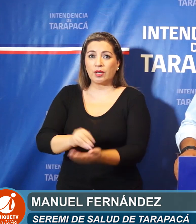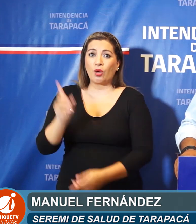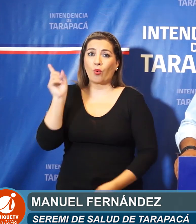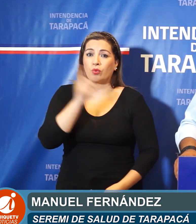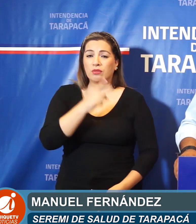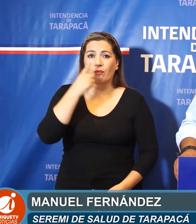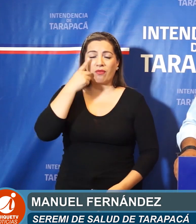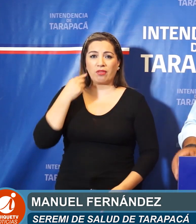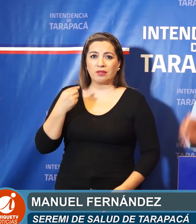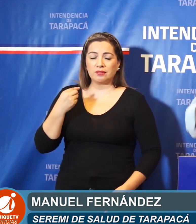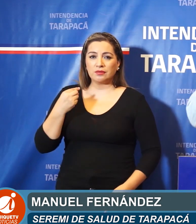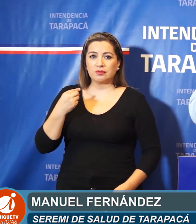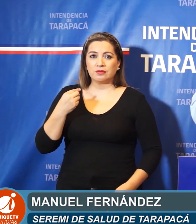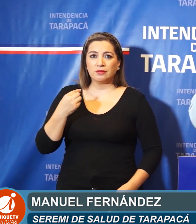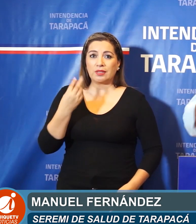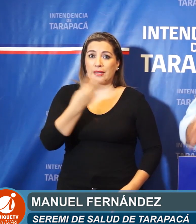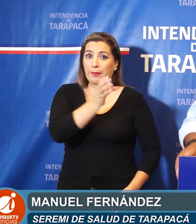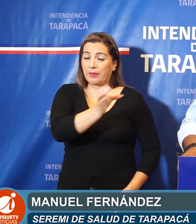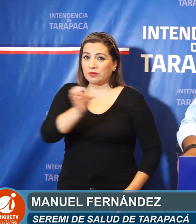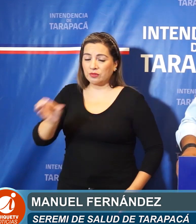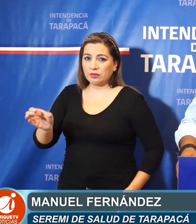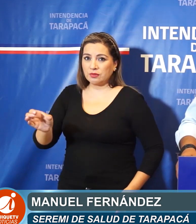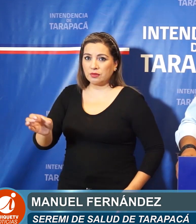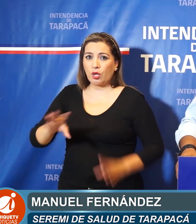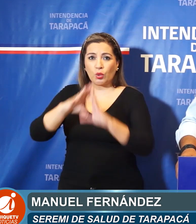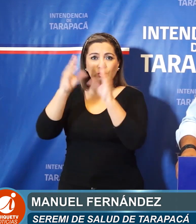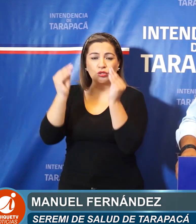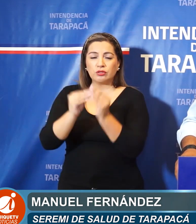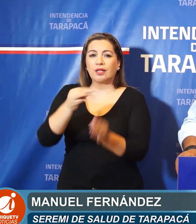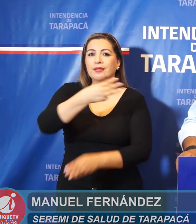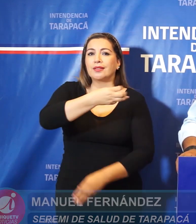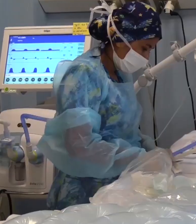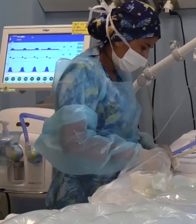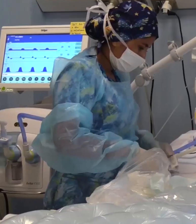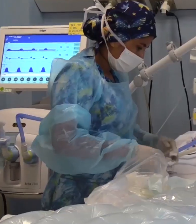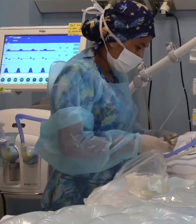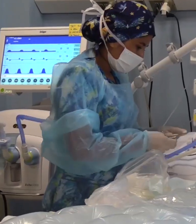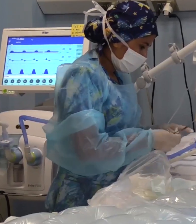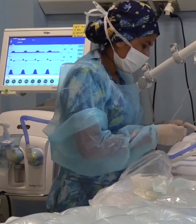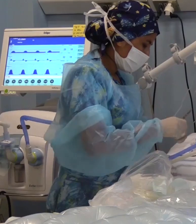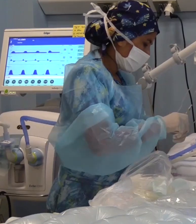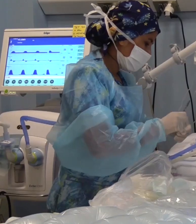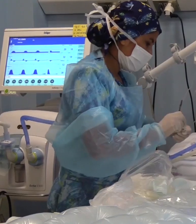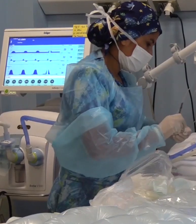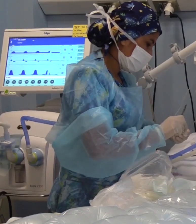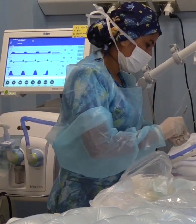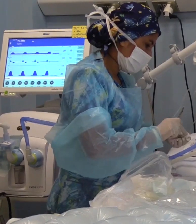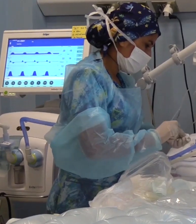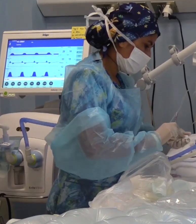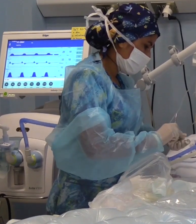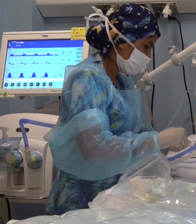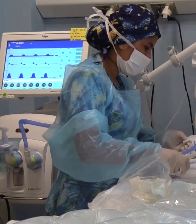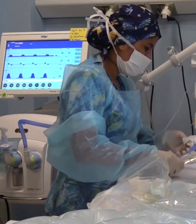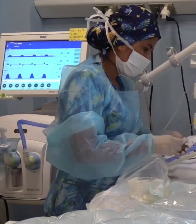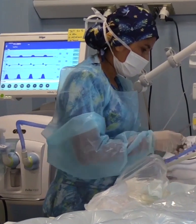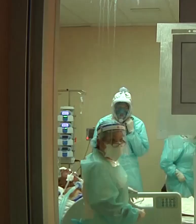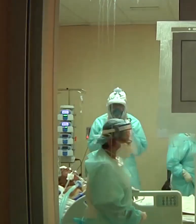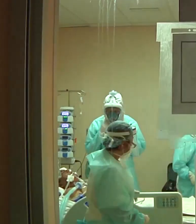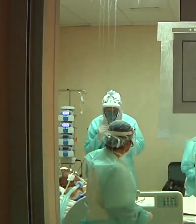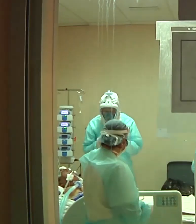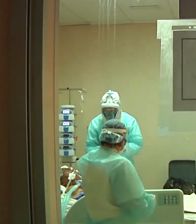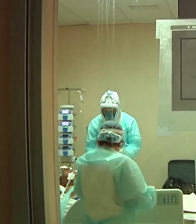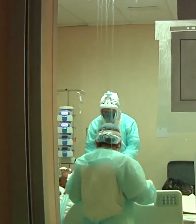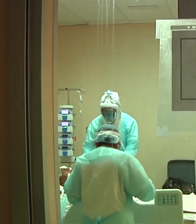última jornada correspondiente a tres casos, y ya totalizamos 384 fallecidos en nuestra región. Hace